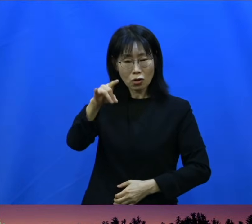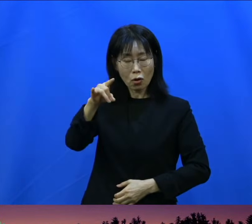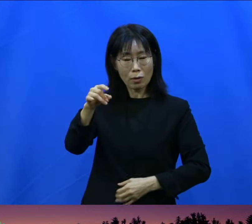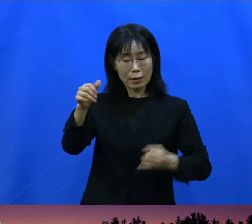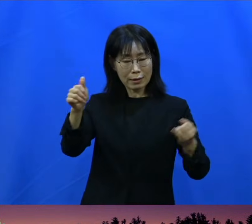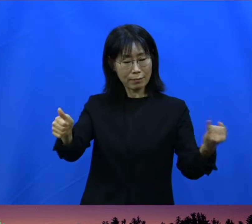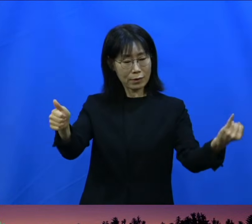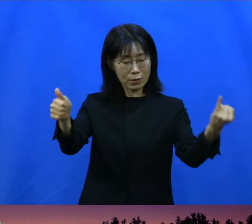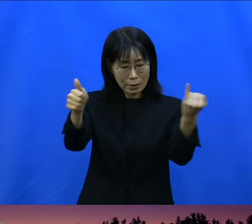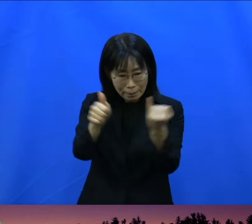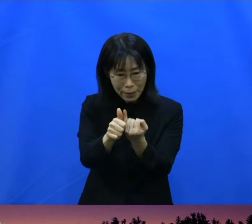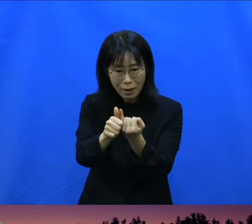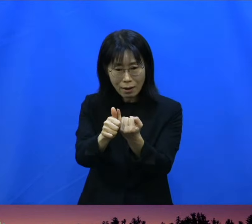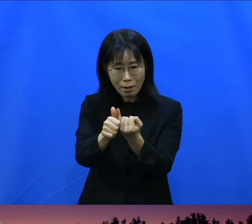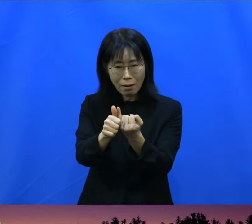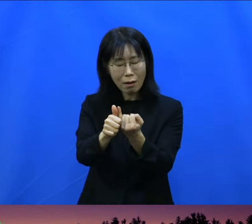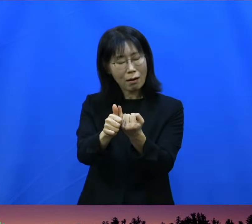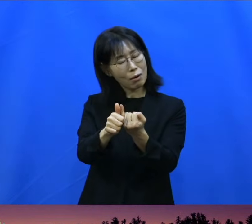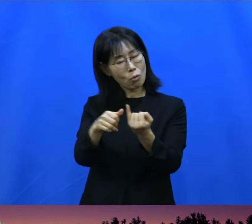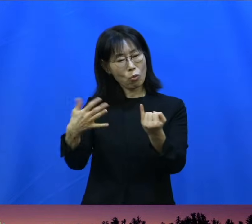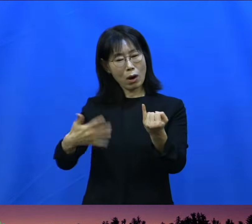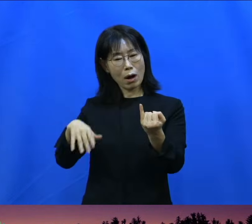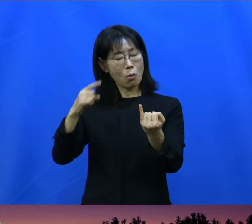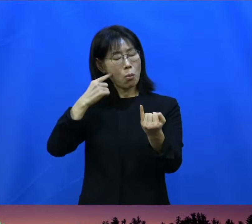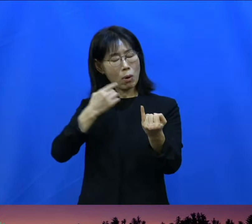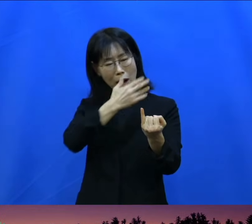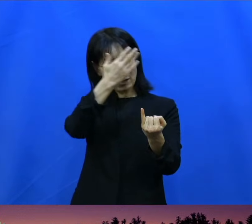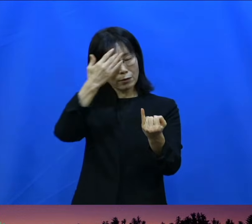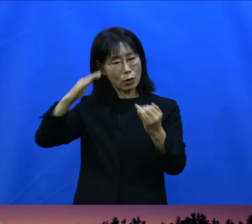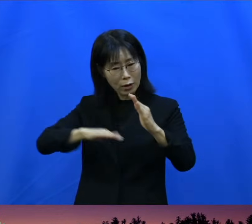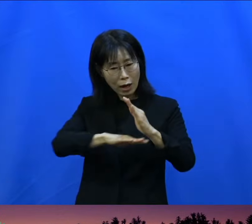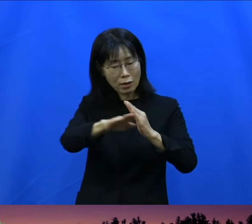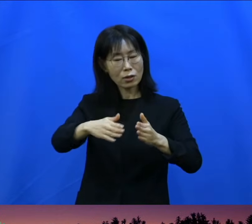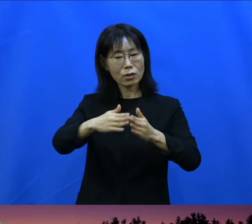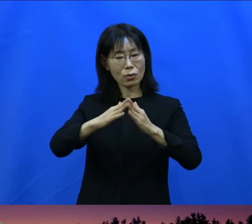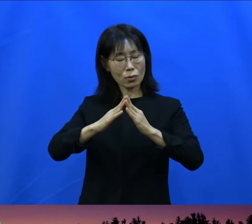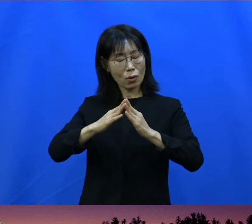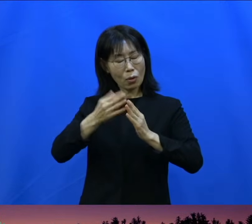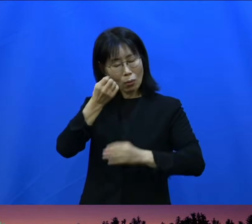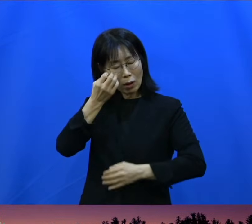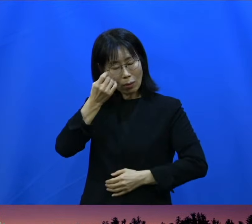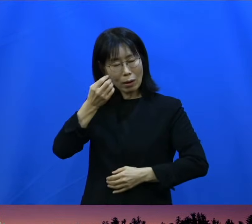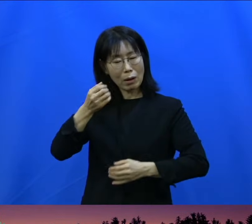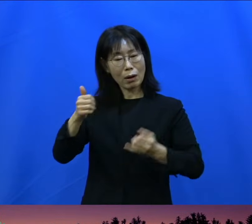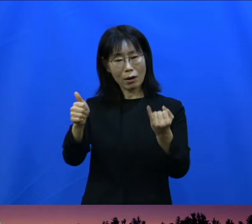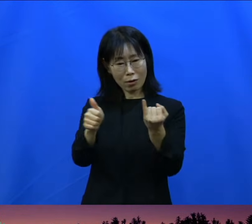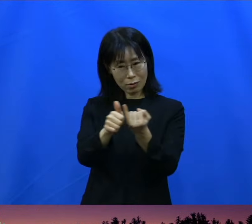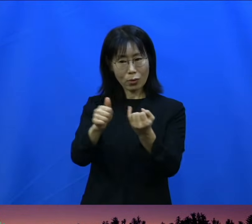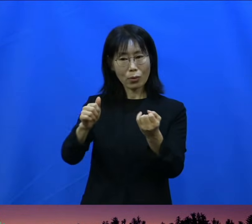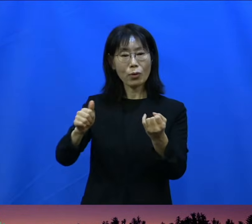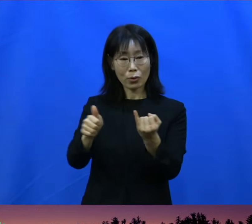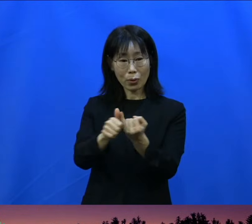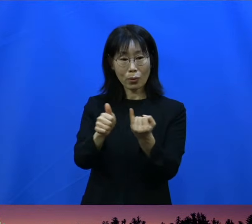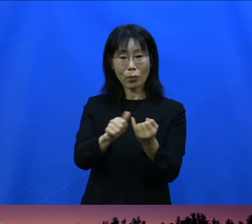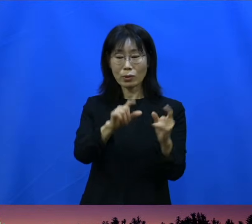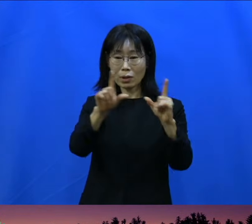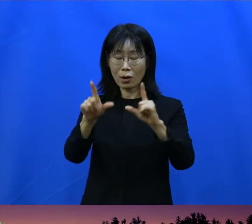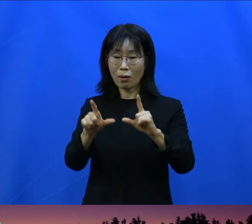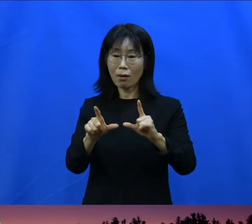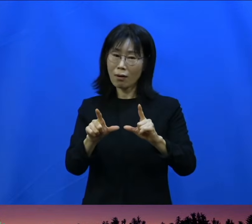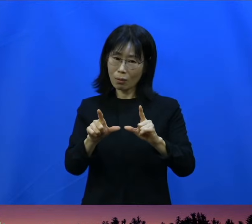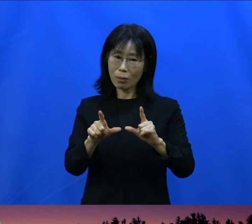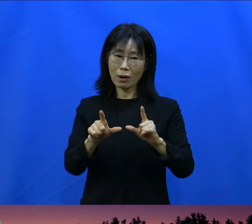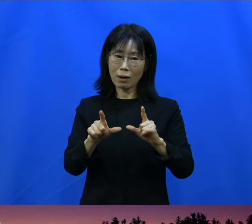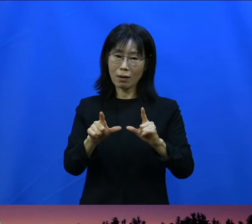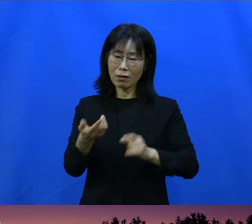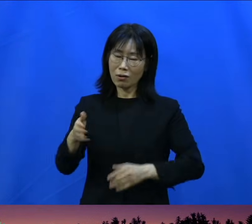남자와 여자라고 하는 그 관계 속에 주는 엄청난 신비로움이 있는데 다른 성이 있대요. 제3의